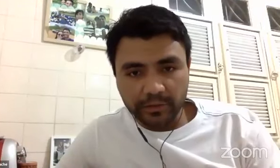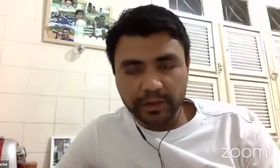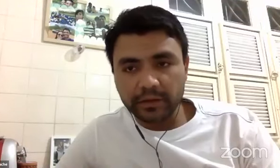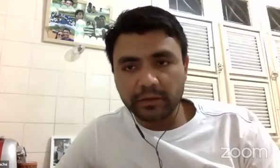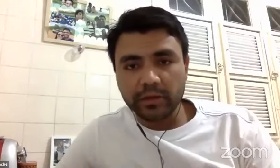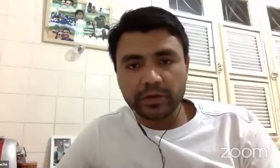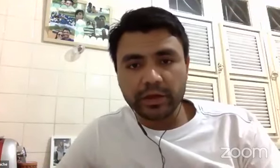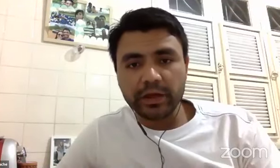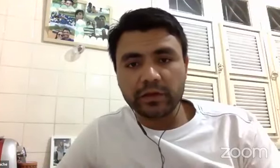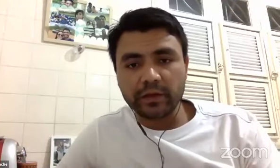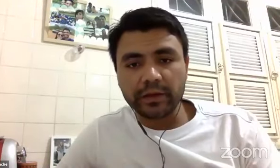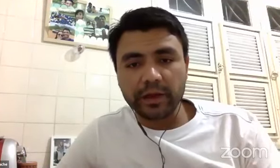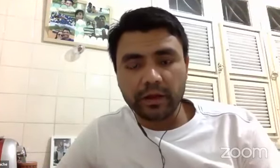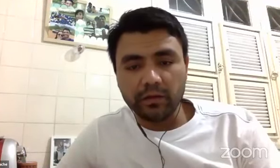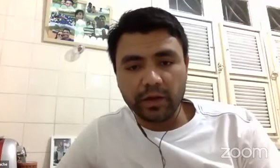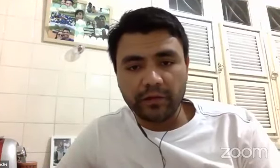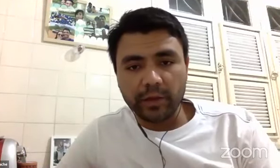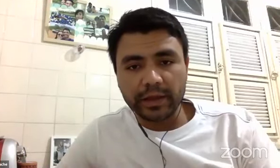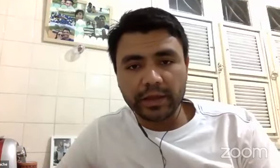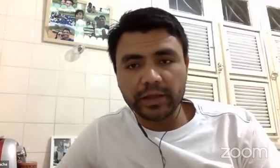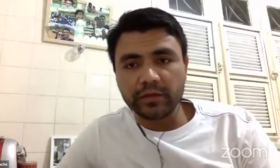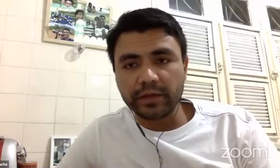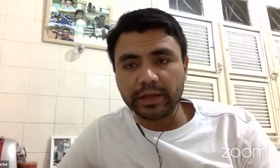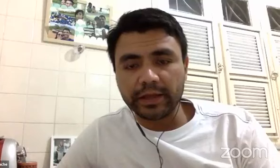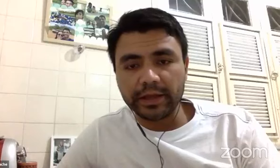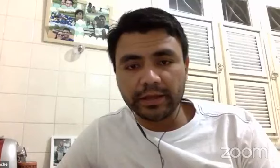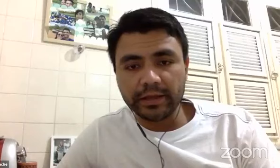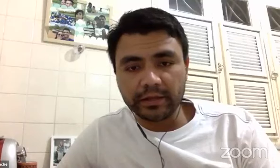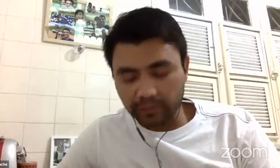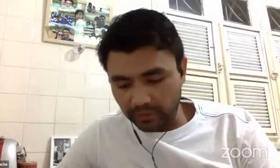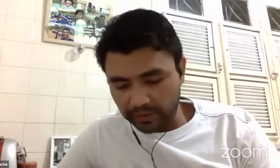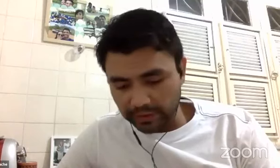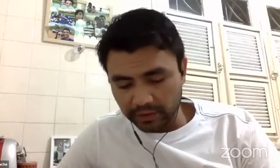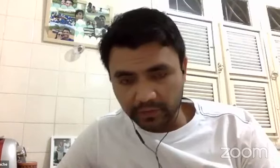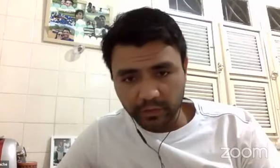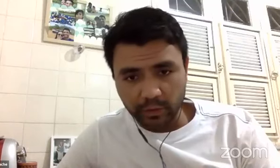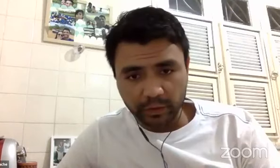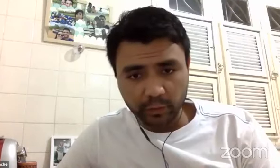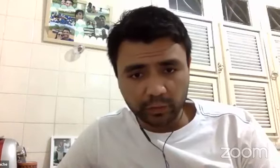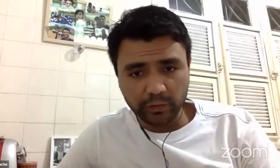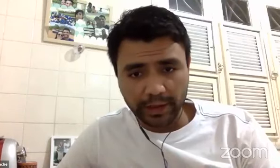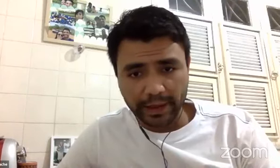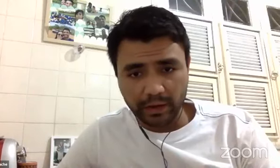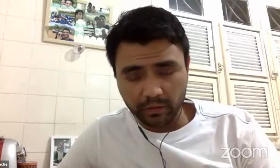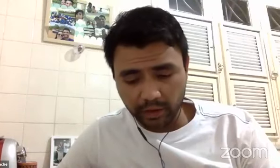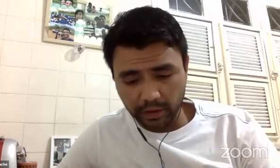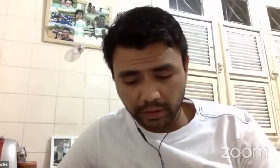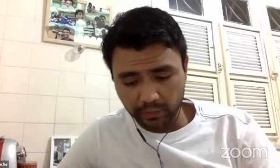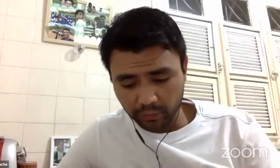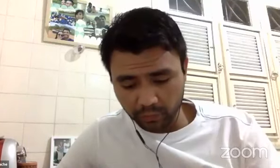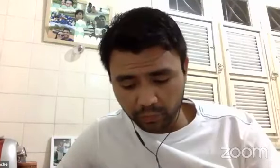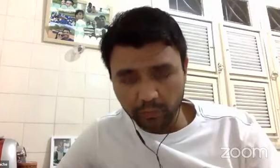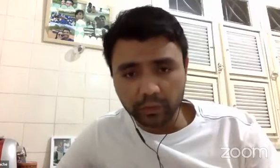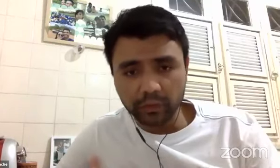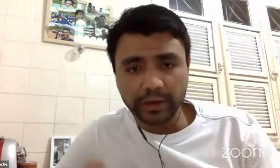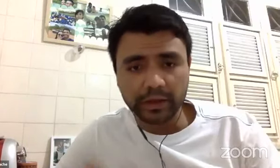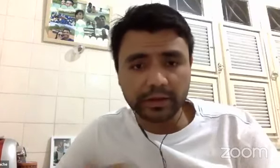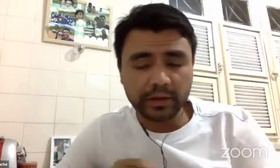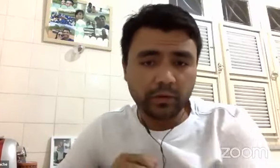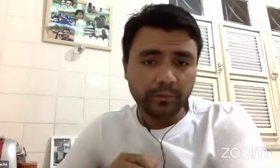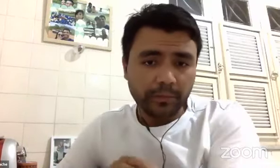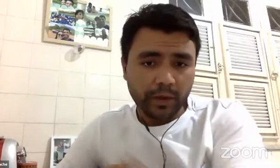seu Crispim com a gente, vai estar o Rafael Baquite, vai estar a Thaís, então tenho certeza que vai ser um momento muito legal,